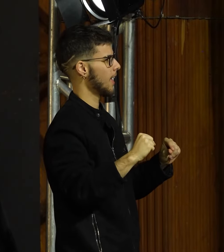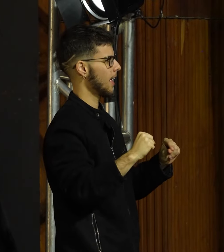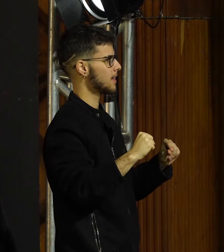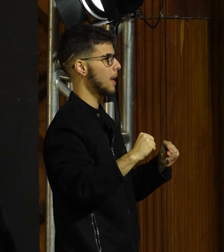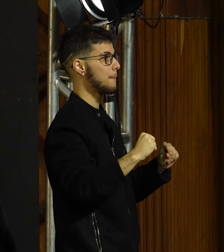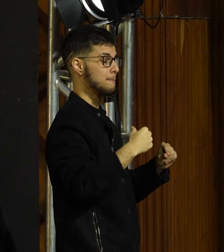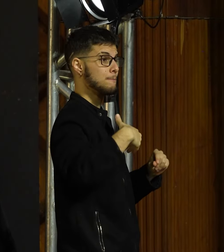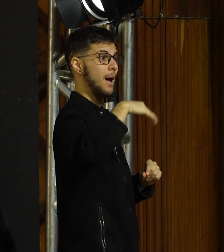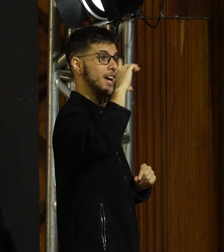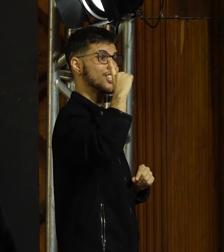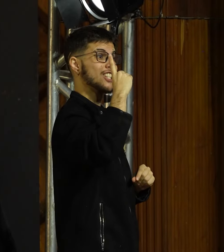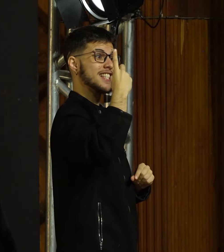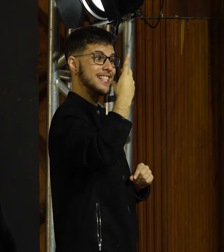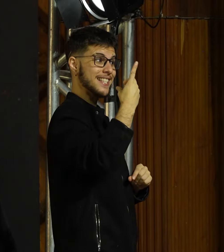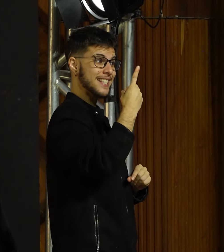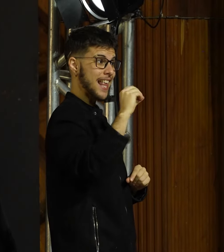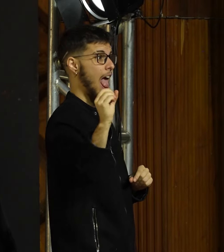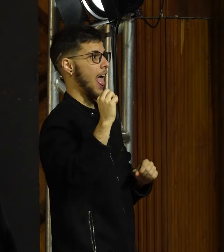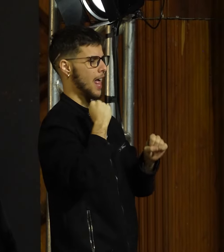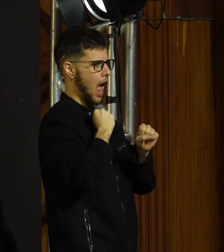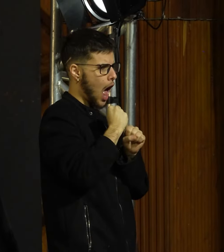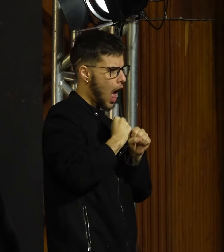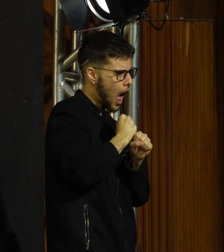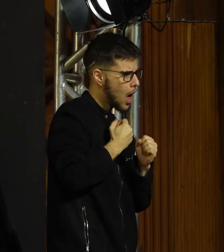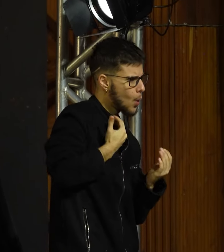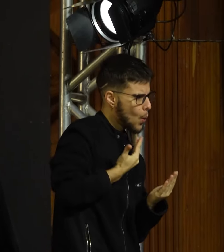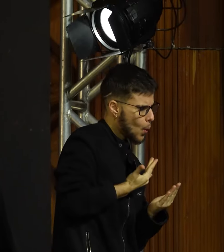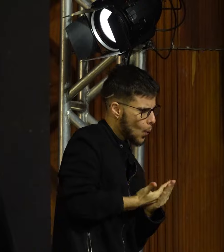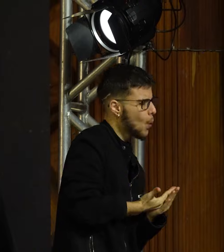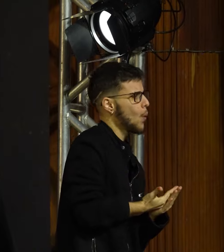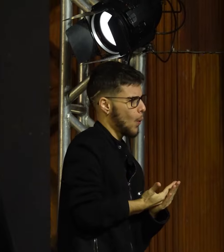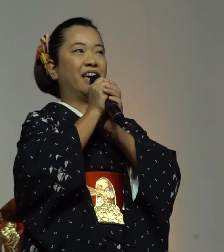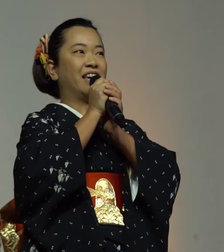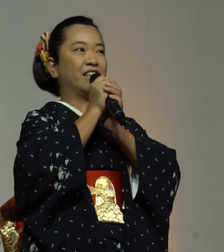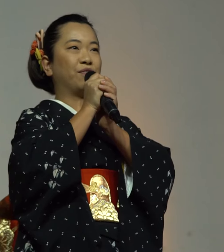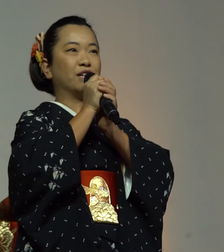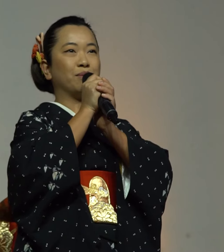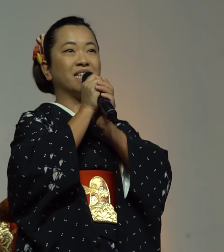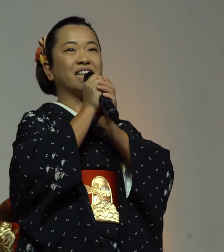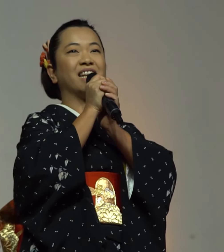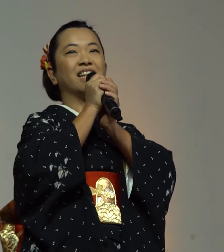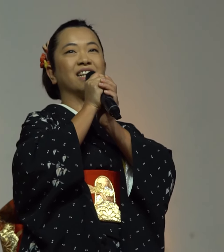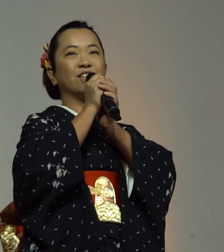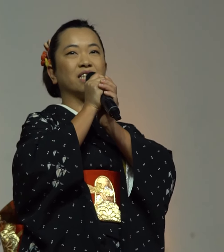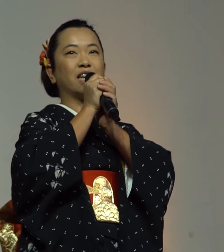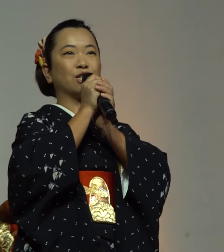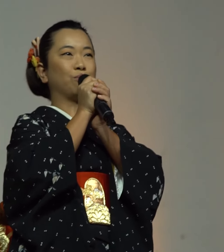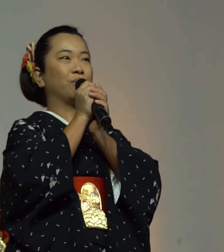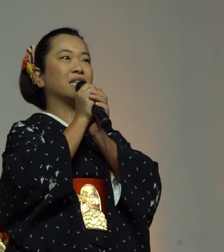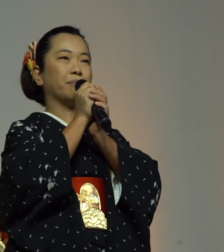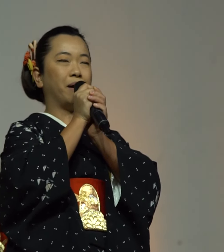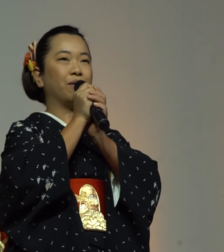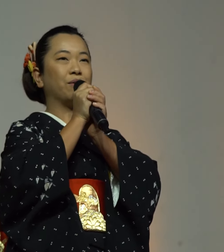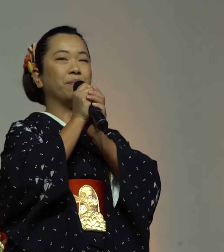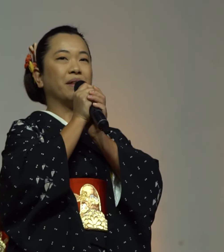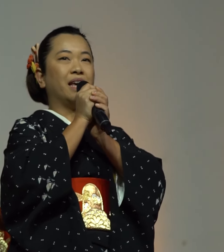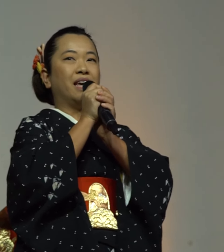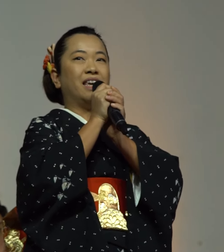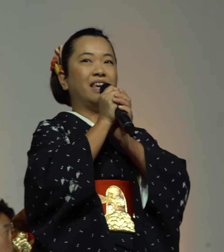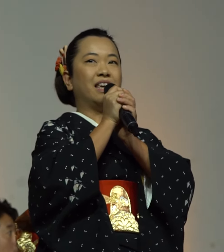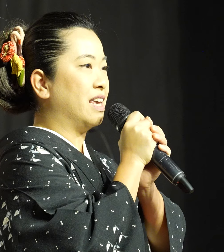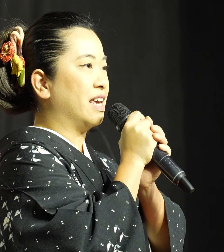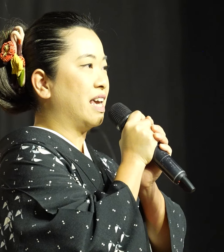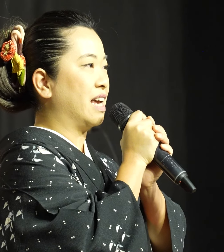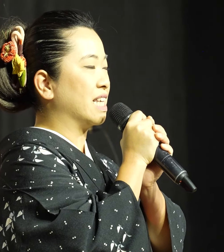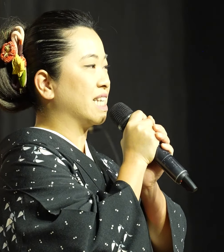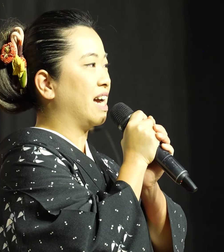100 anos, né, fizeram todo esse alicerce para nós. Particularmente, já faz mais de 30 anos que subo nesse palco